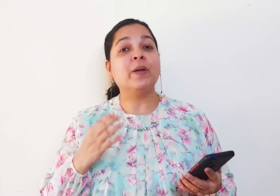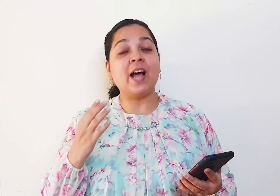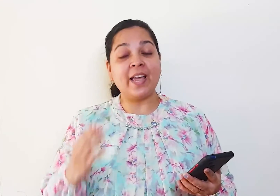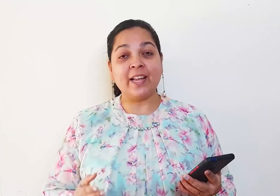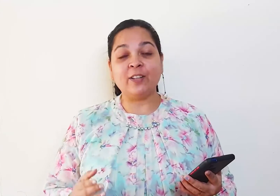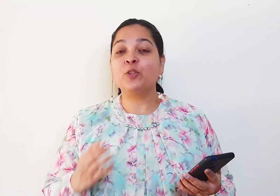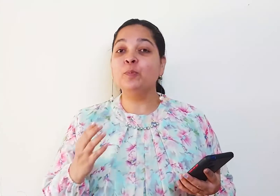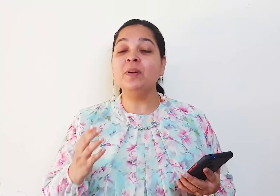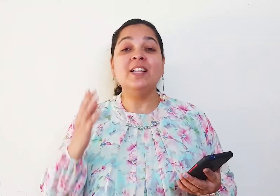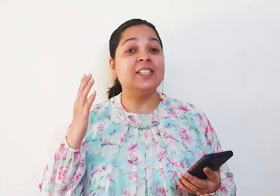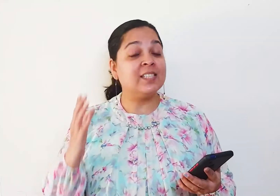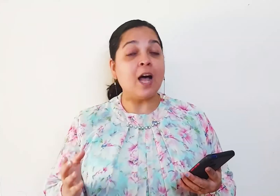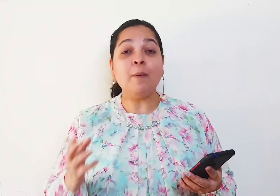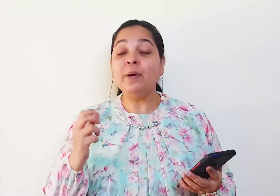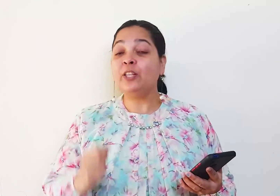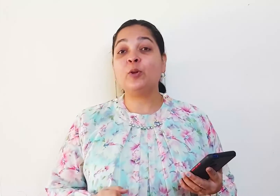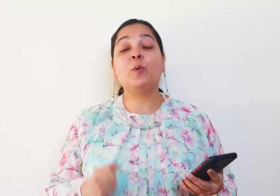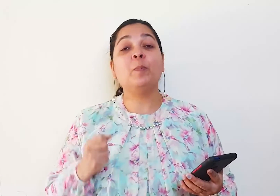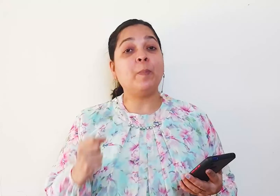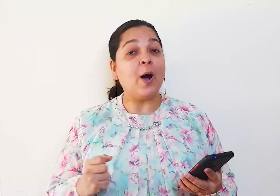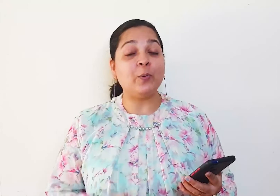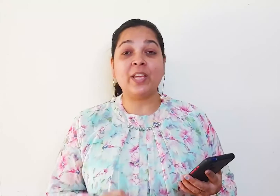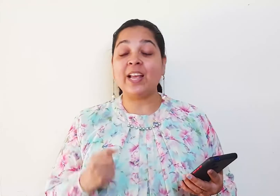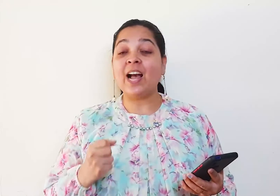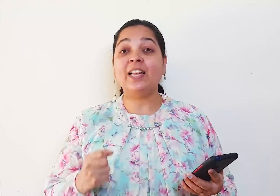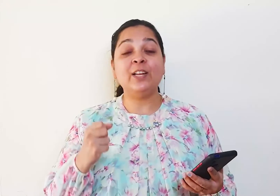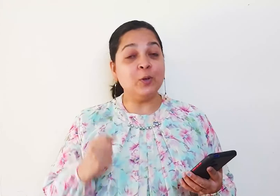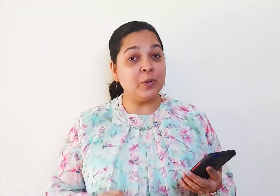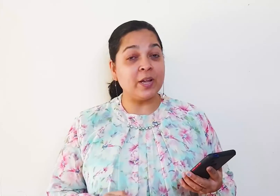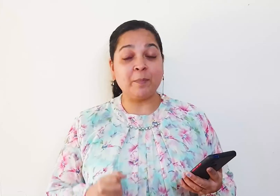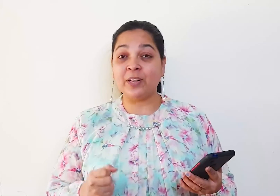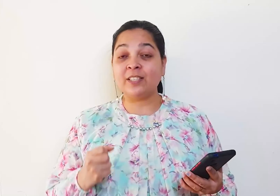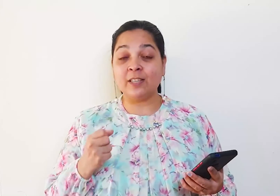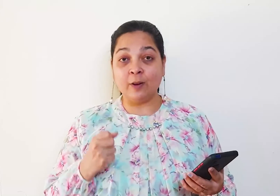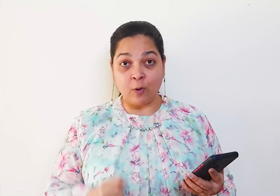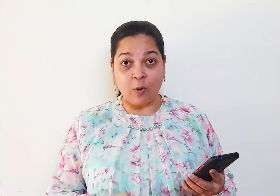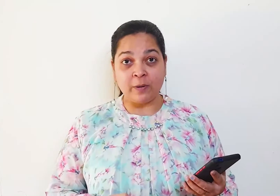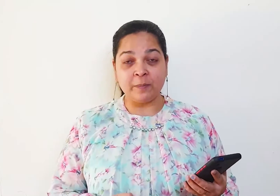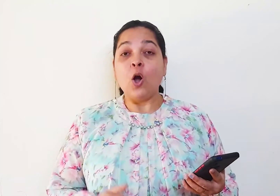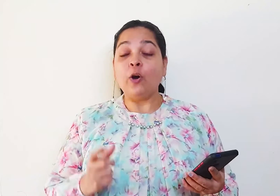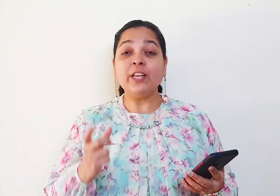हुन्छ डुनामिस, गतिशील शक्ति।